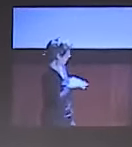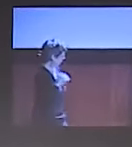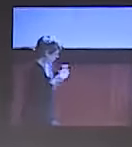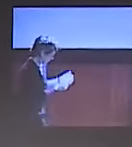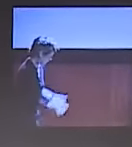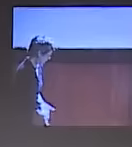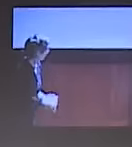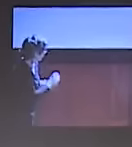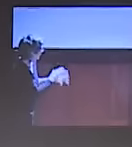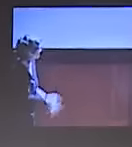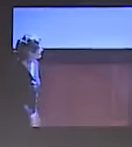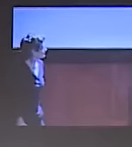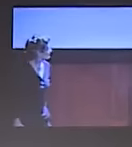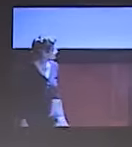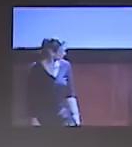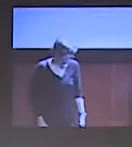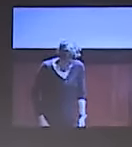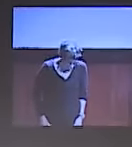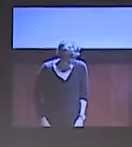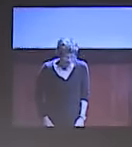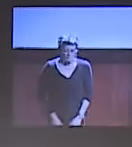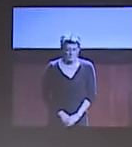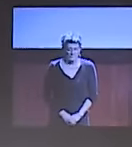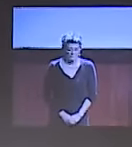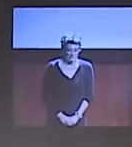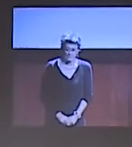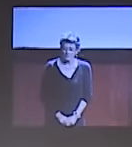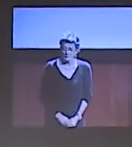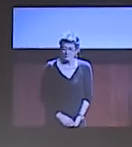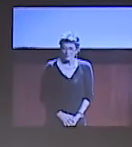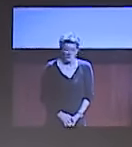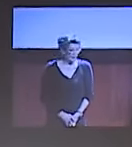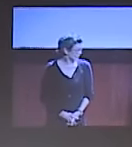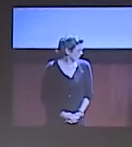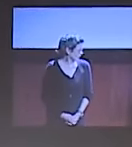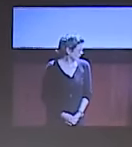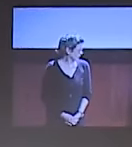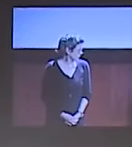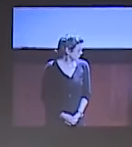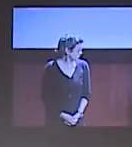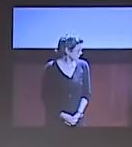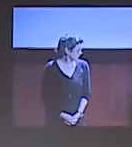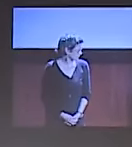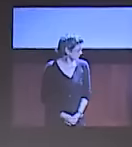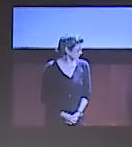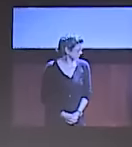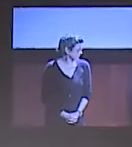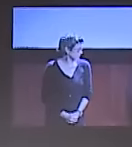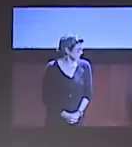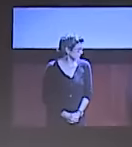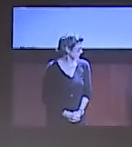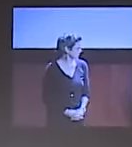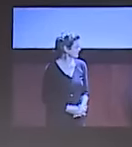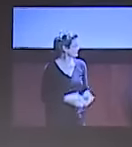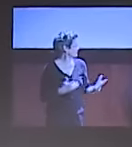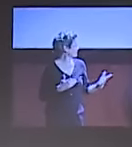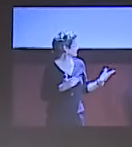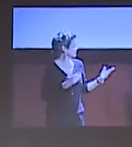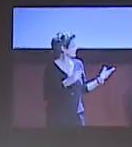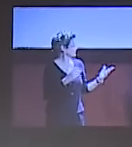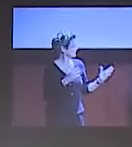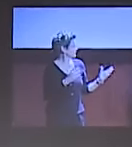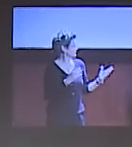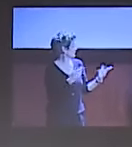C'est vrai que le cadre est assez restreint, mais voilà, vous rentrez tous les deux ou bien vous intervertissez. Donc, je